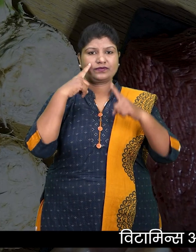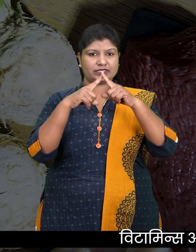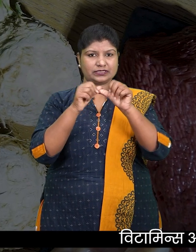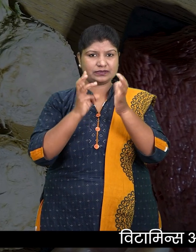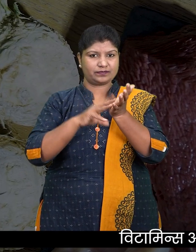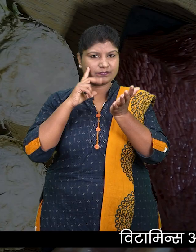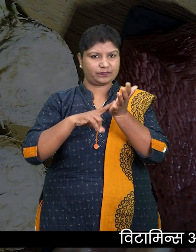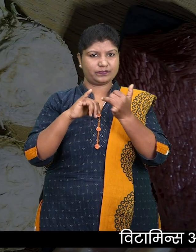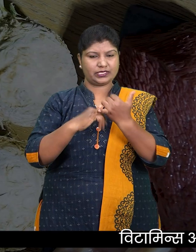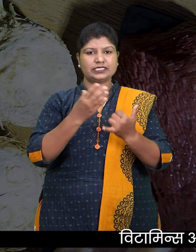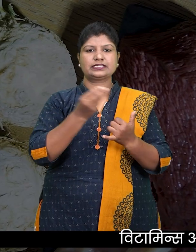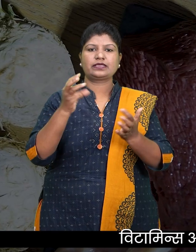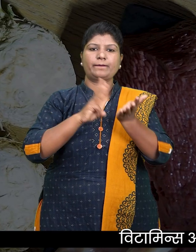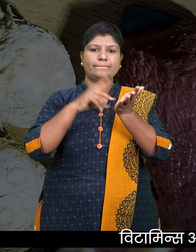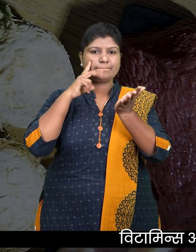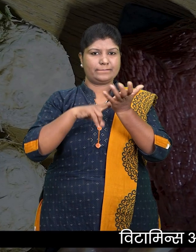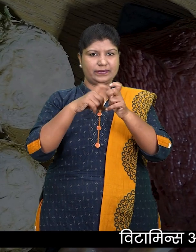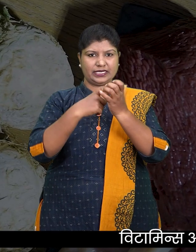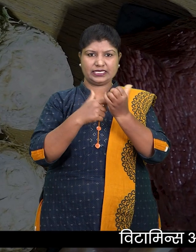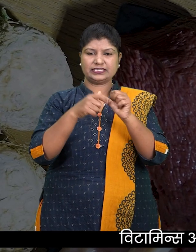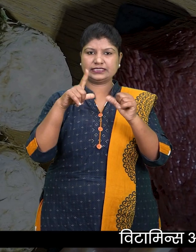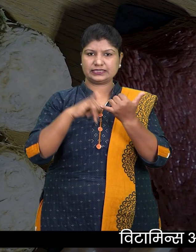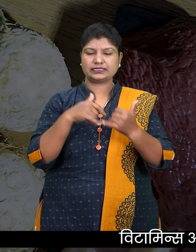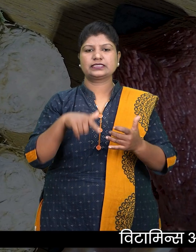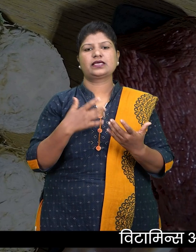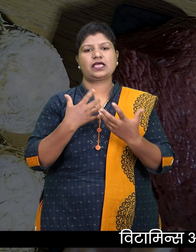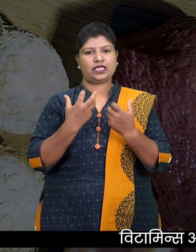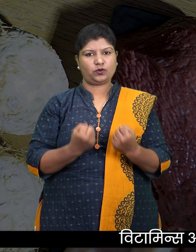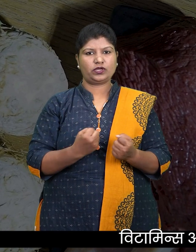विटामिन्स और खनिजों को स्वस्थ बनाए रखने के लिए